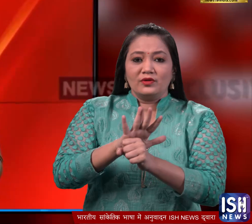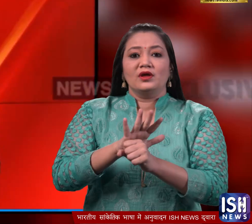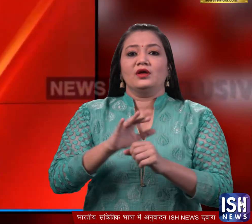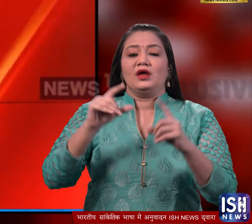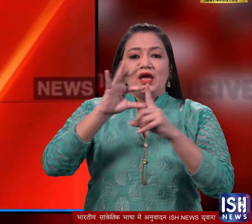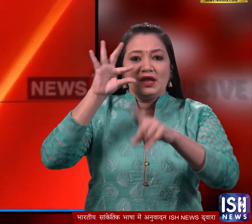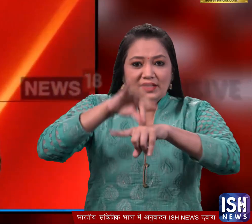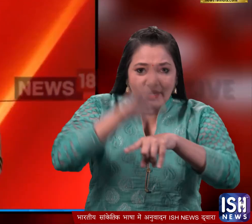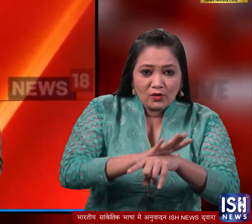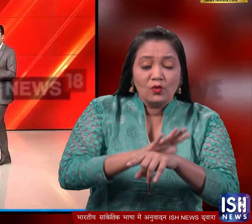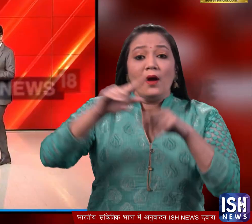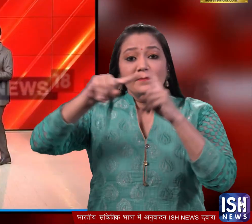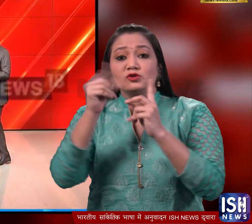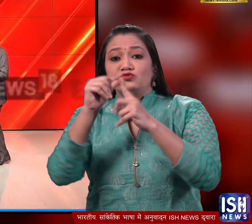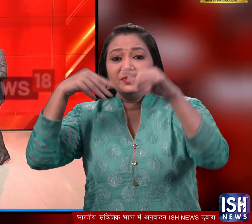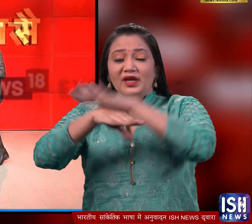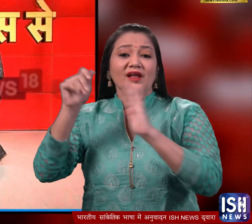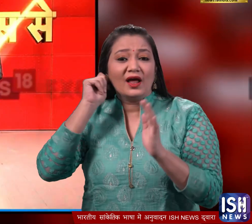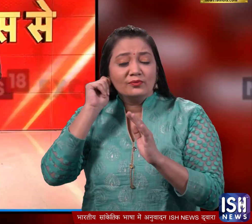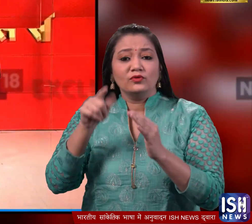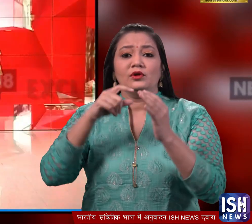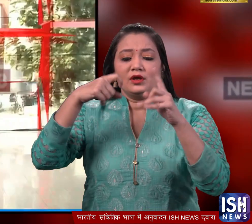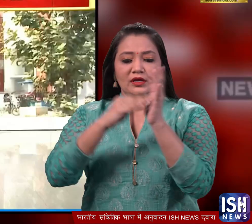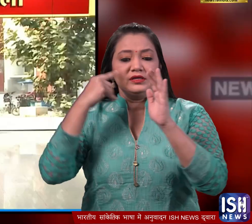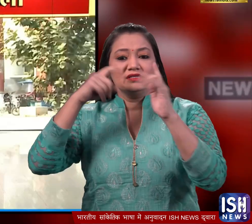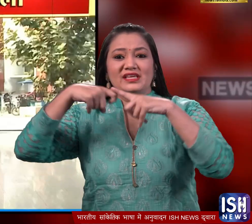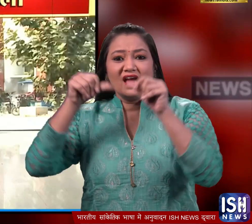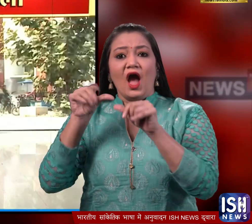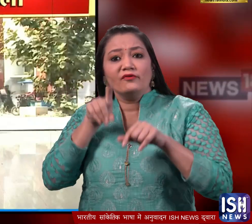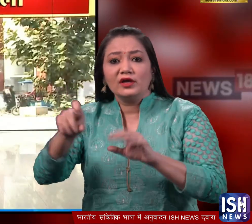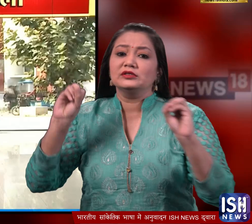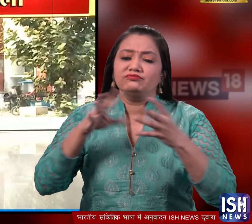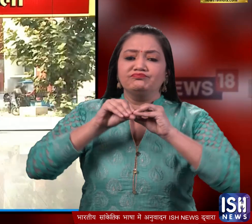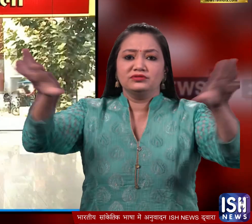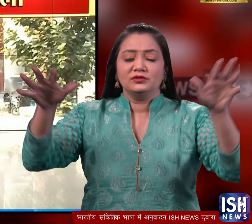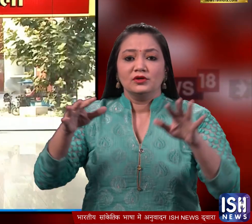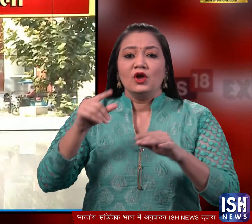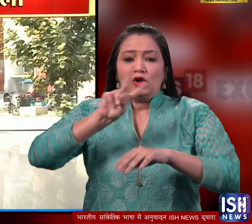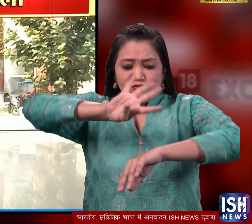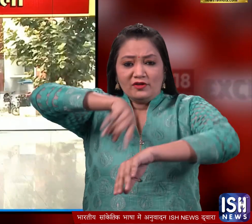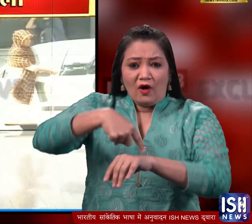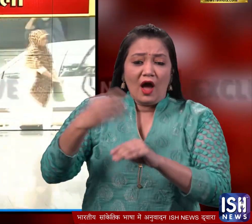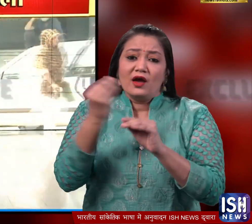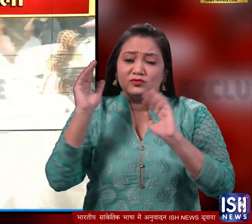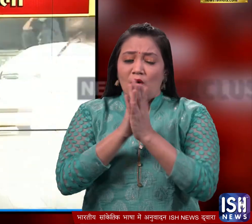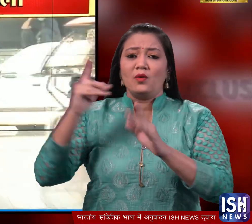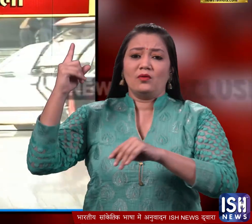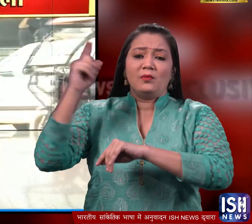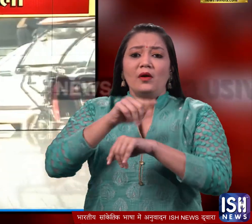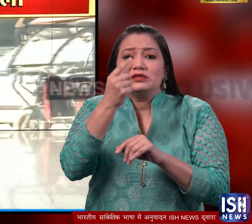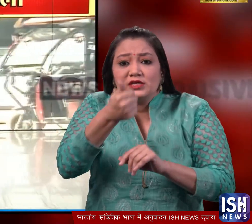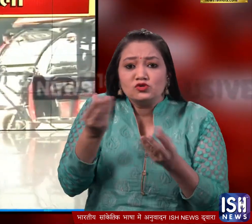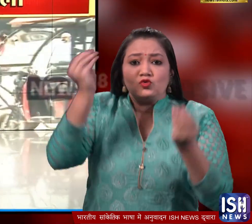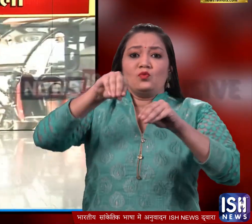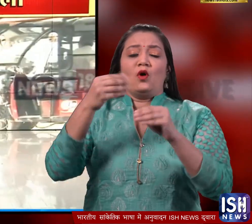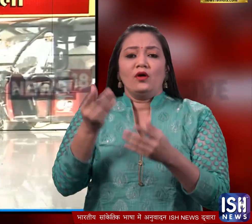प्रकोप के बीच यूपी के कानपुर में जीका वायरस का जो कहर टूटा है, बीते 24 घंटों में 6 नए मरीजों के मिलने के साथ ही शहर